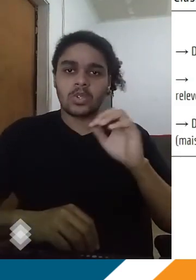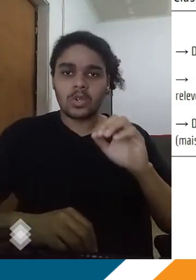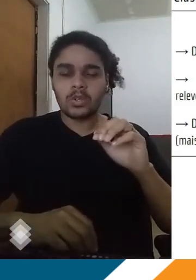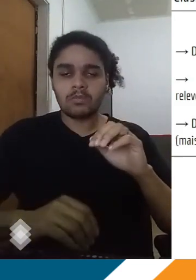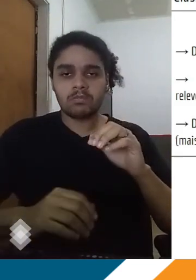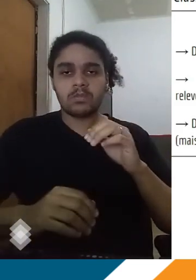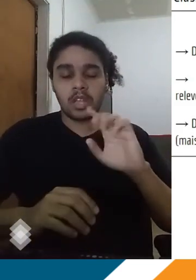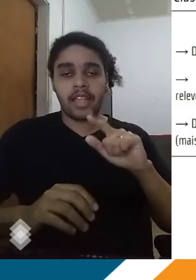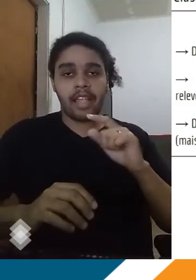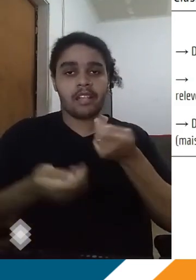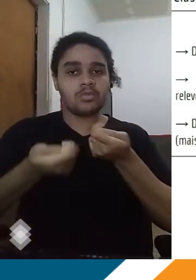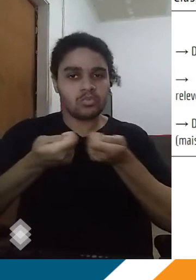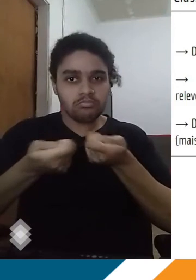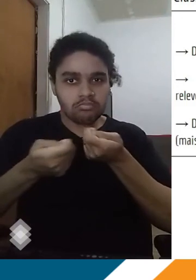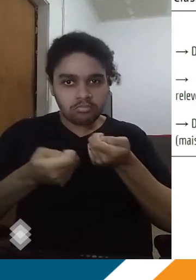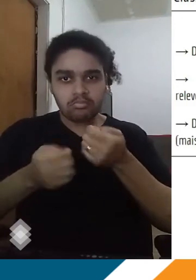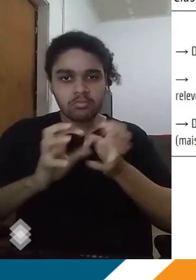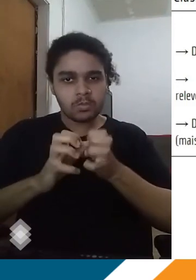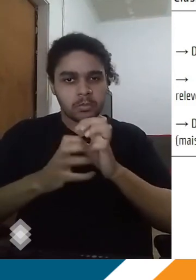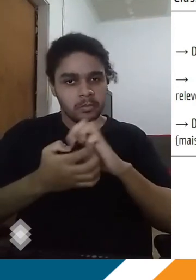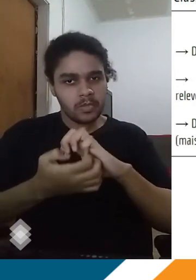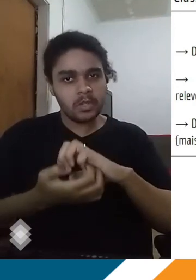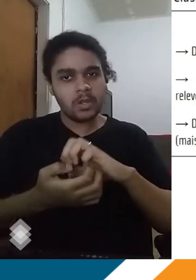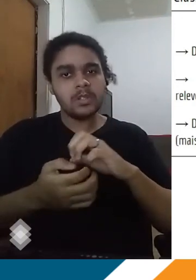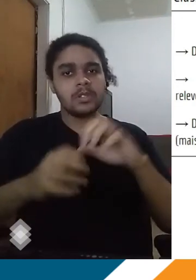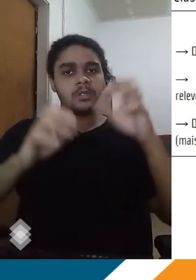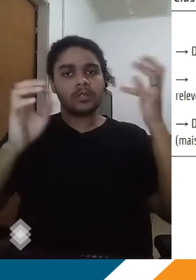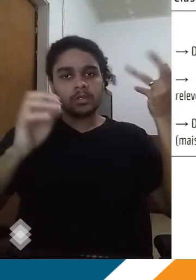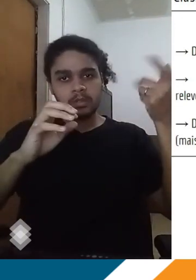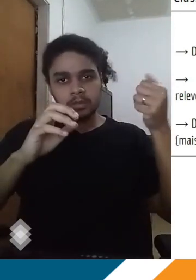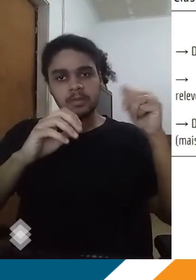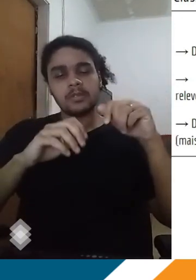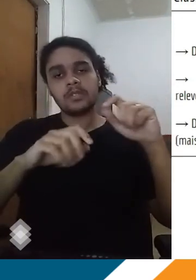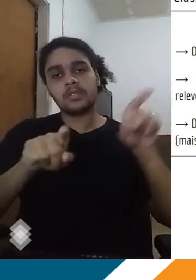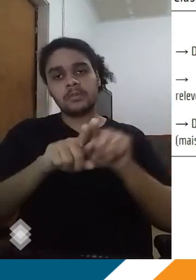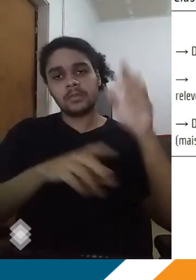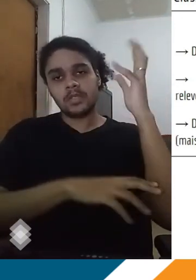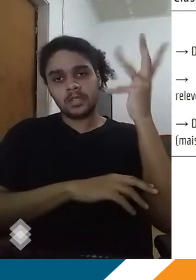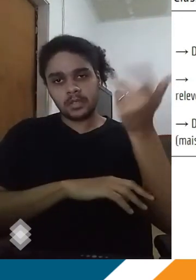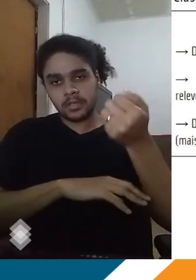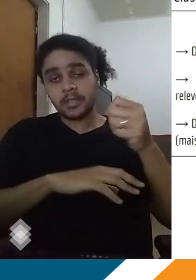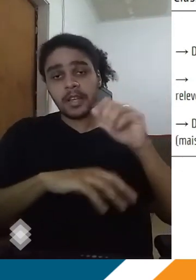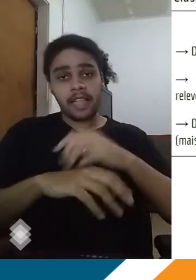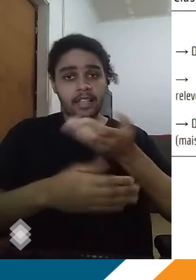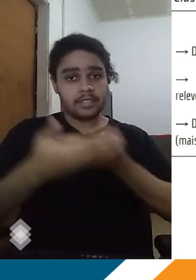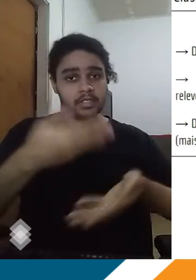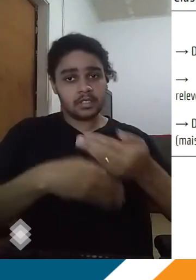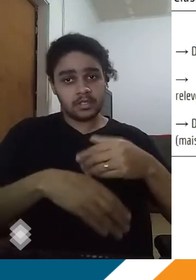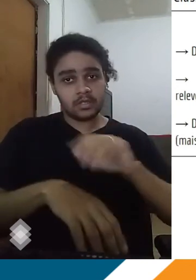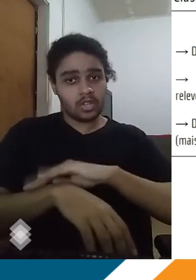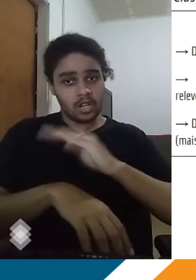da nomenclatura de domínios morfoclimáticos ou domínios da natureza. Ele entendia esse território brasileiro